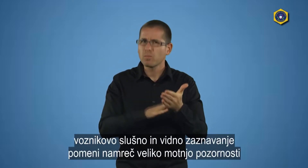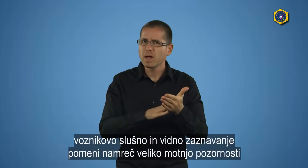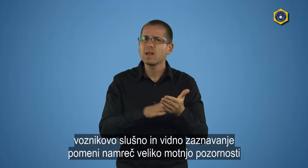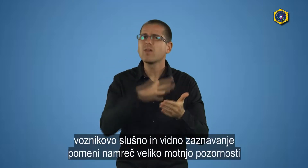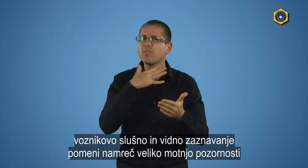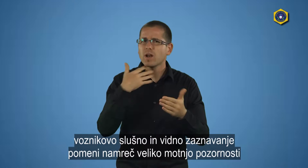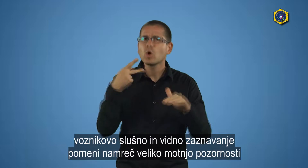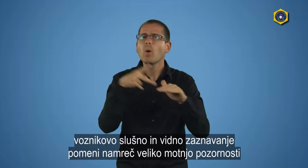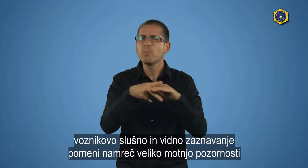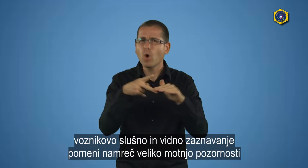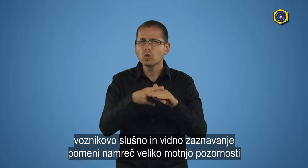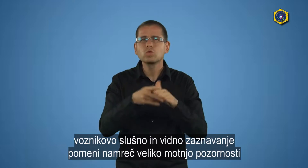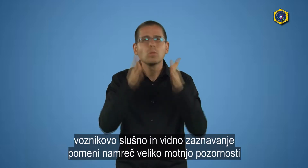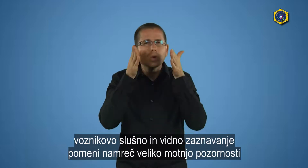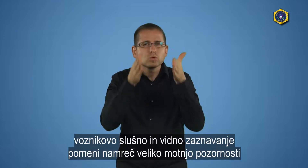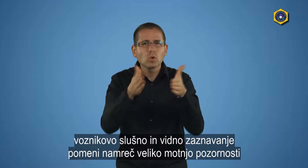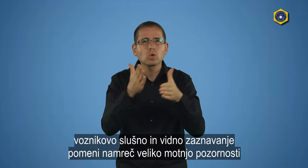veliko motnjo pozornosti med vožnjo.